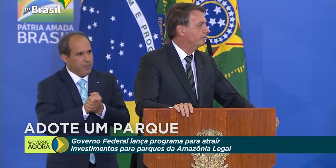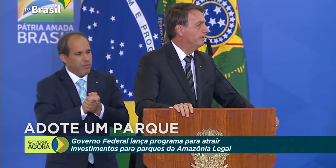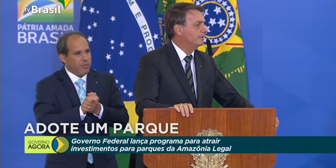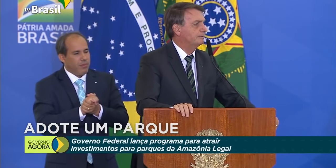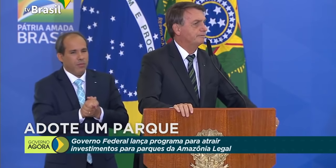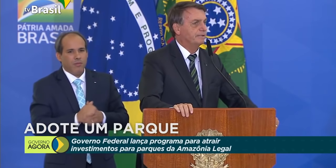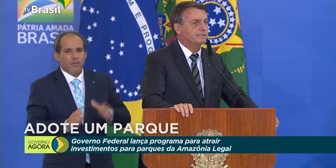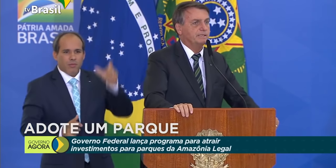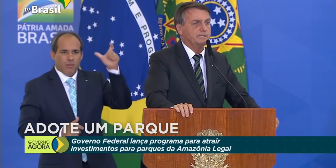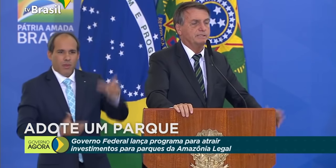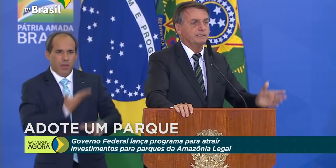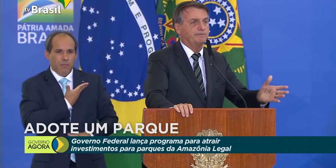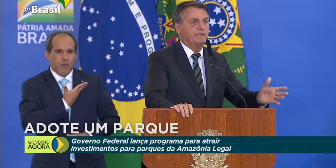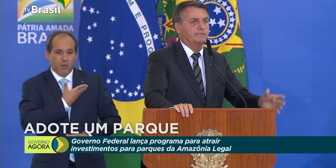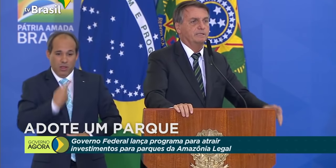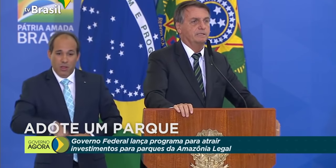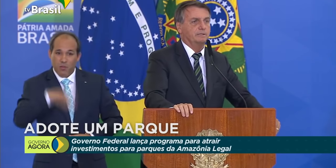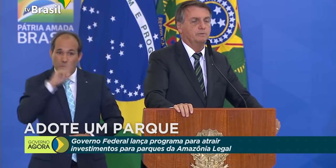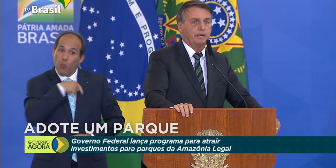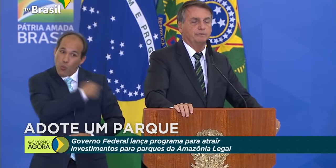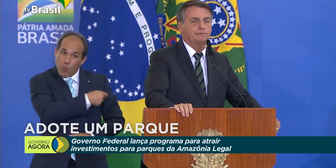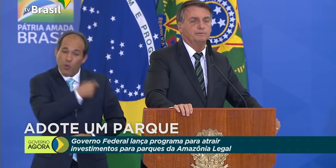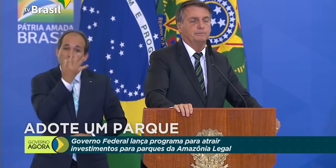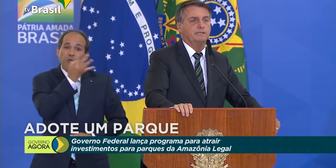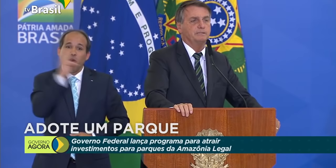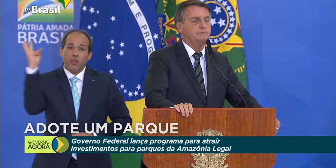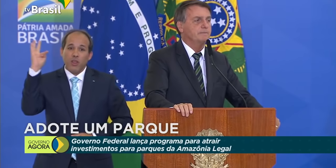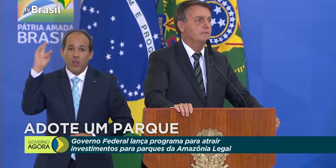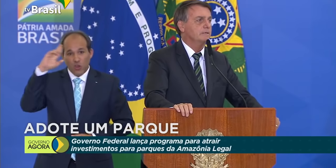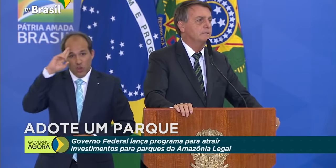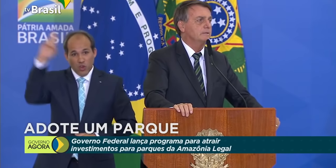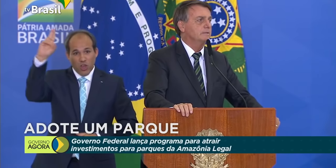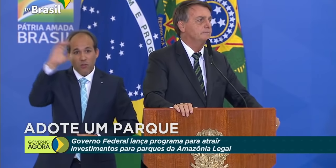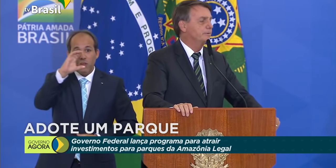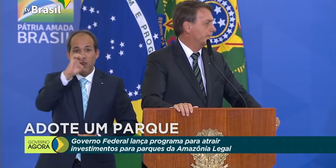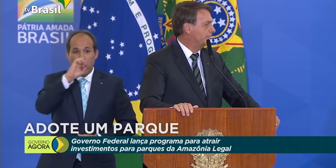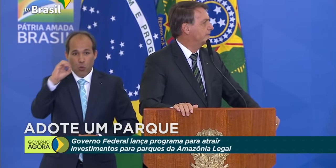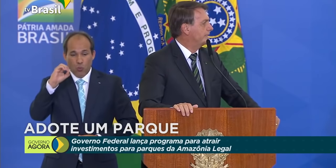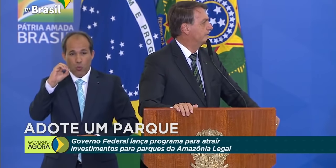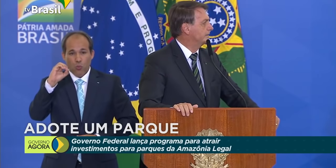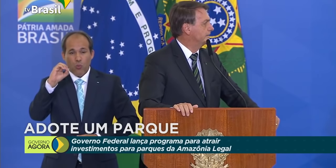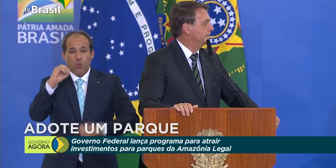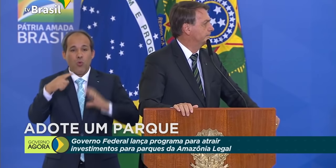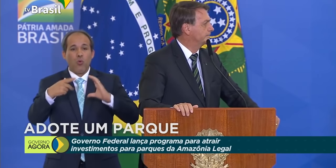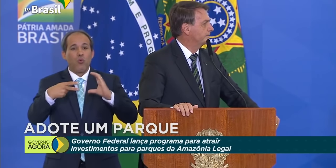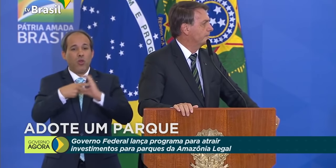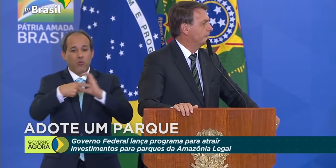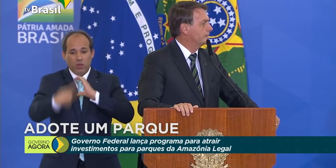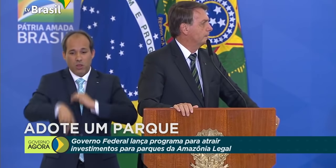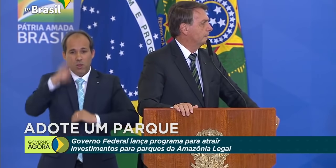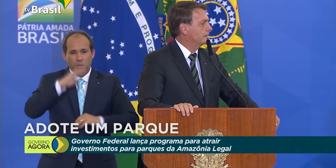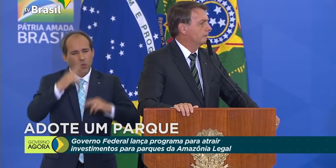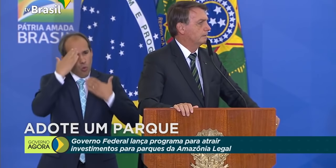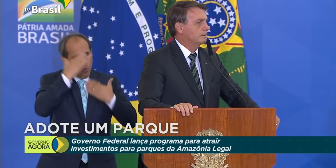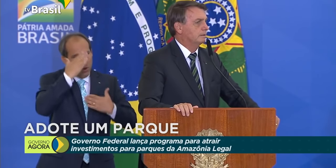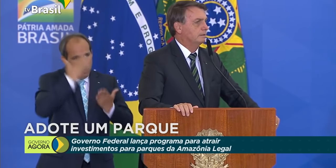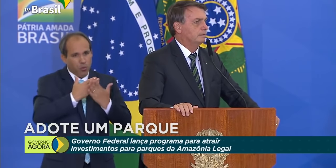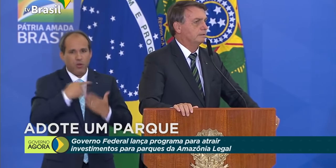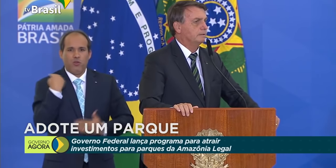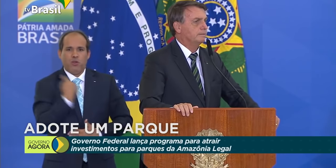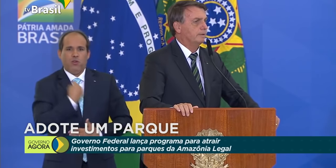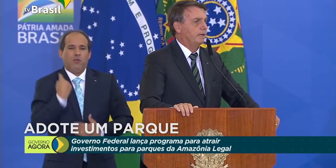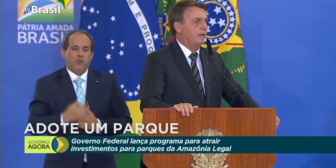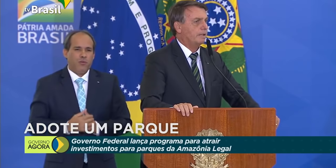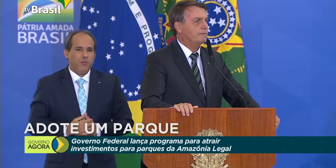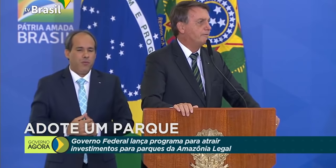e esse amigo nosso francês que está frente aqui do Carrefour no Brasil por acreditar na Jéssica Oi